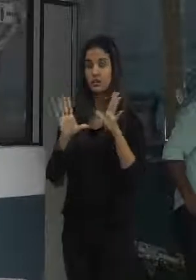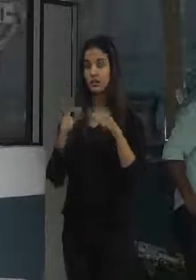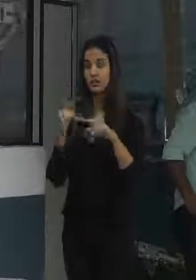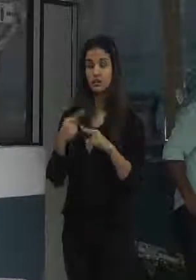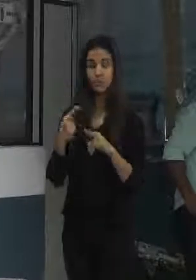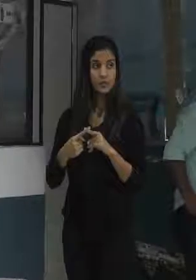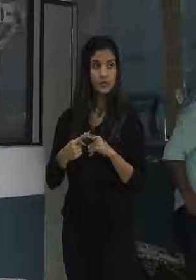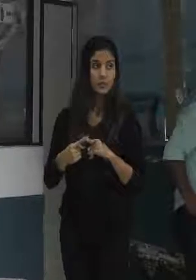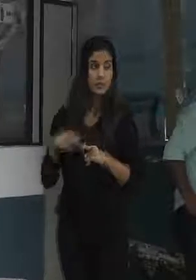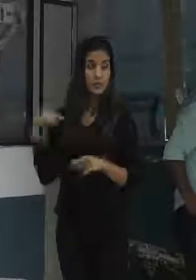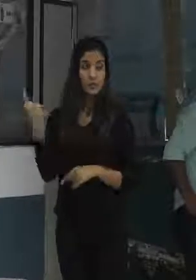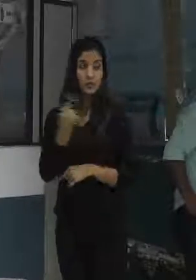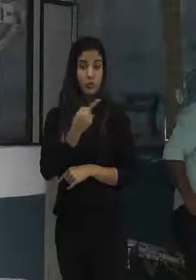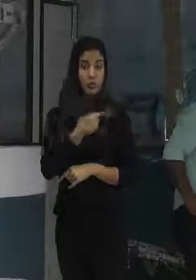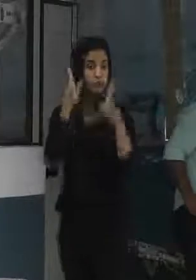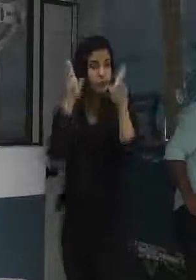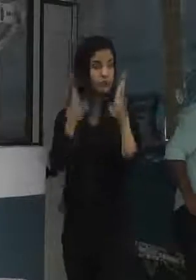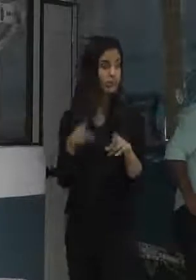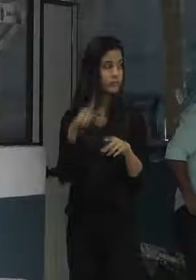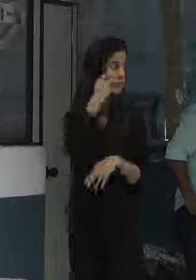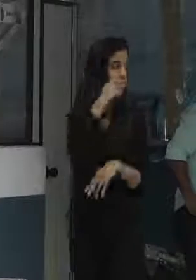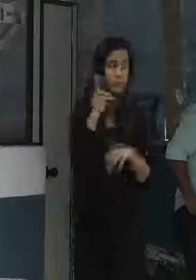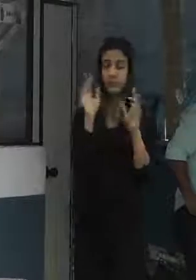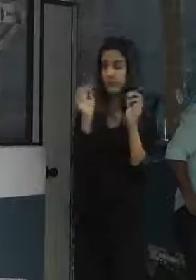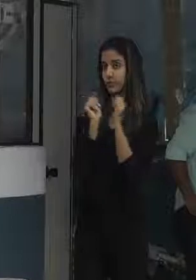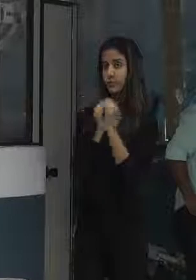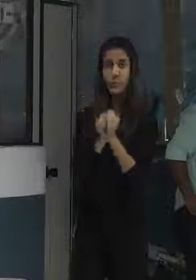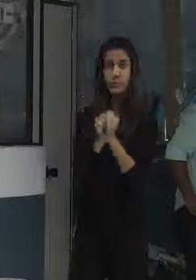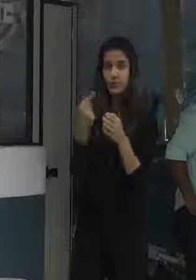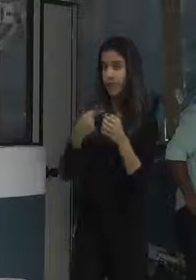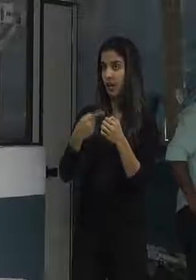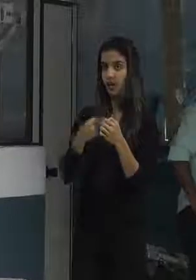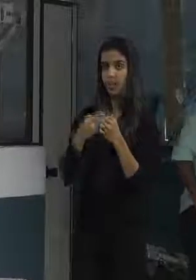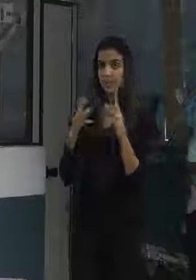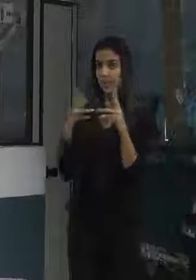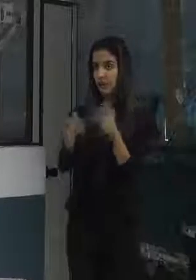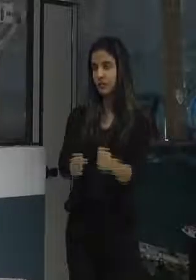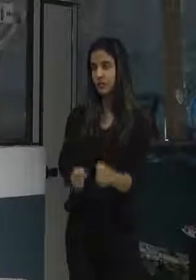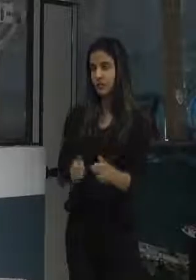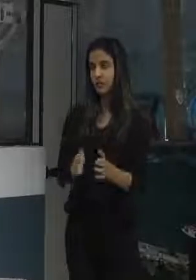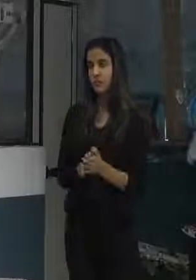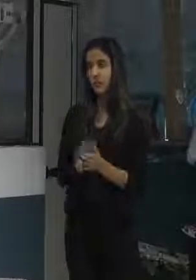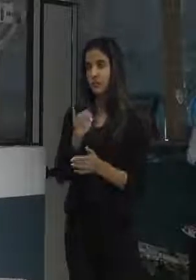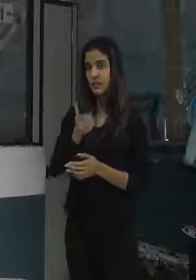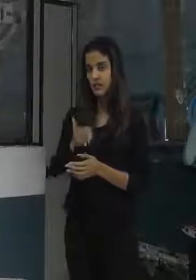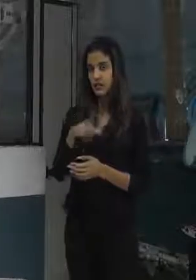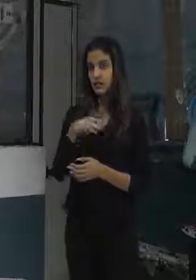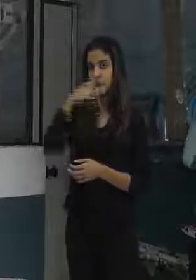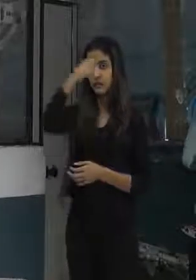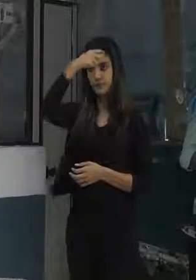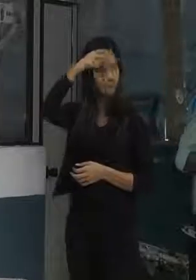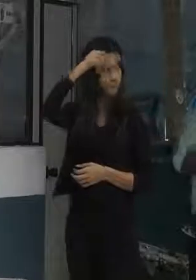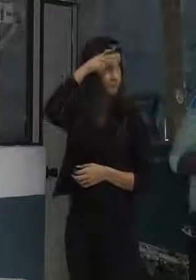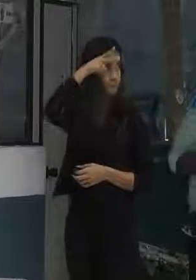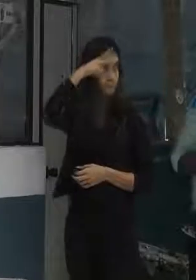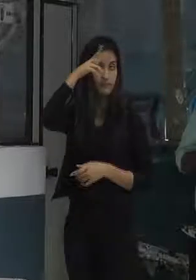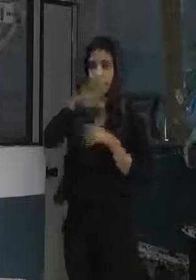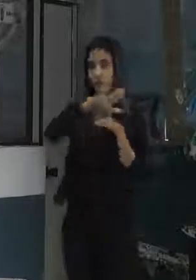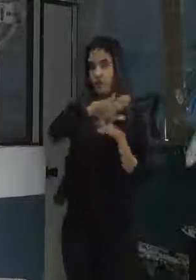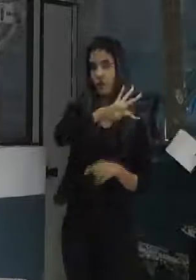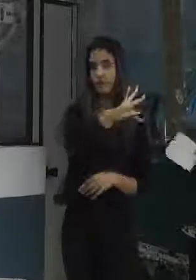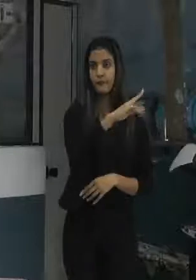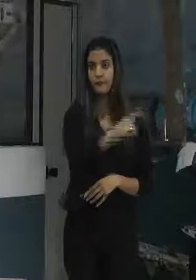todos nós somos vereadores da cidade toda, para ver se algum da base o prefeito atende, para o Vilela ser atendido, porque o